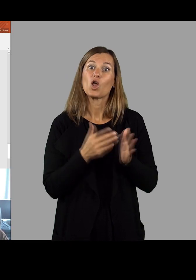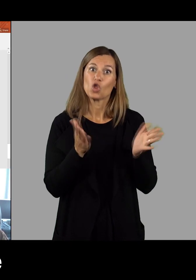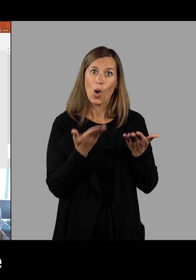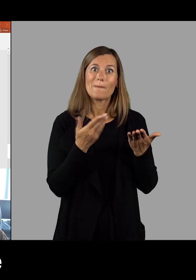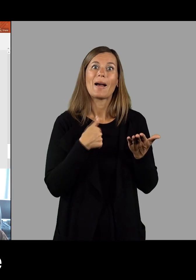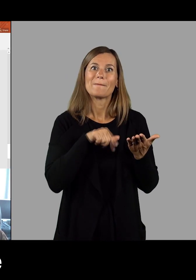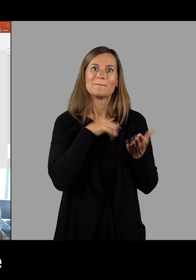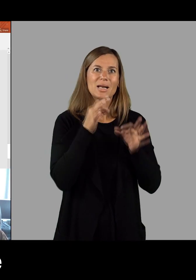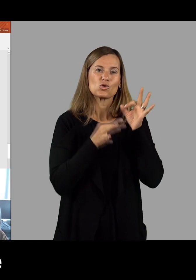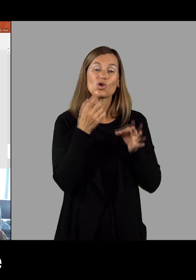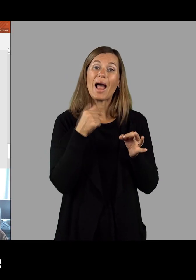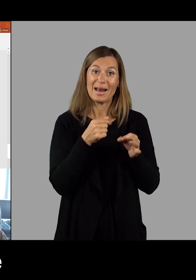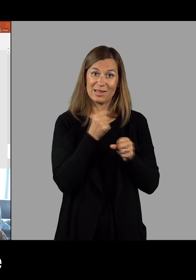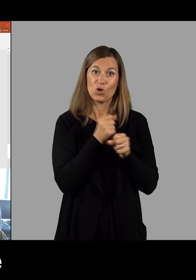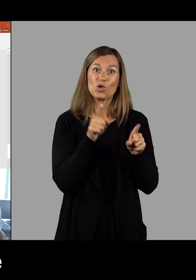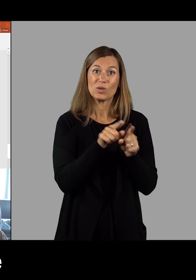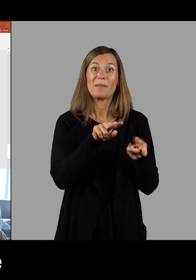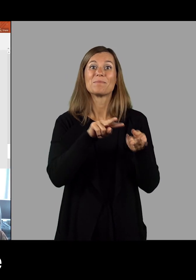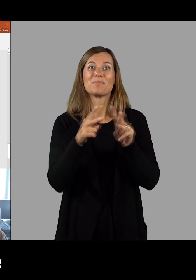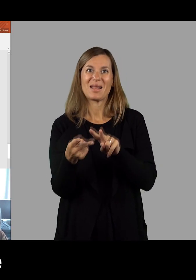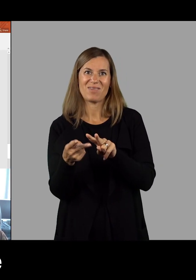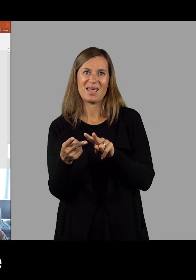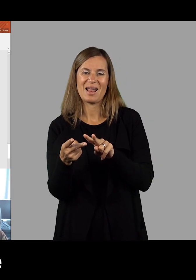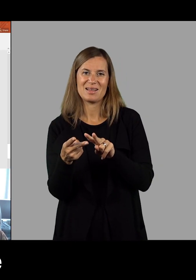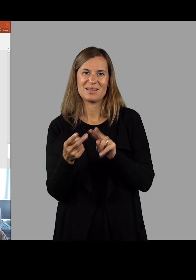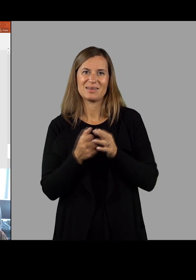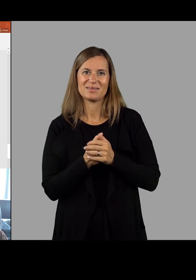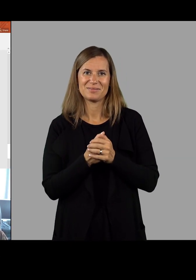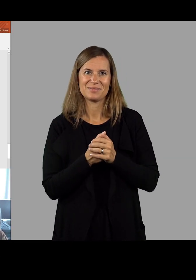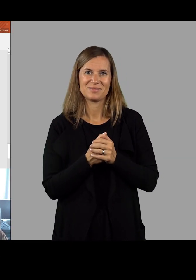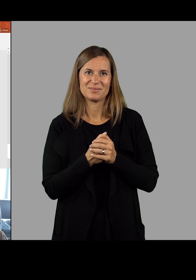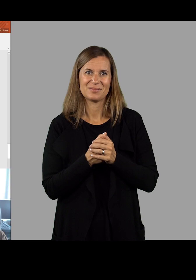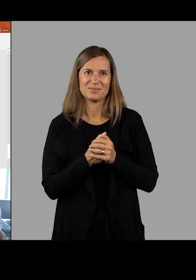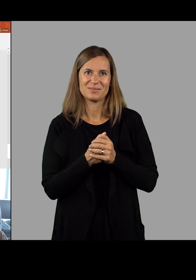No, pa preizkusimo, če deluje tudi prevajalnik.